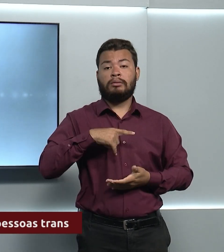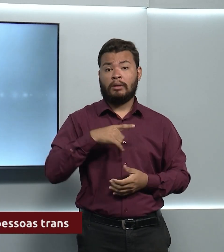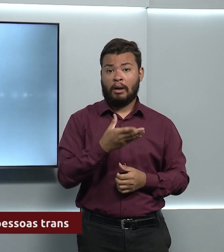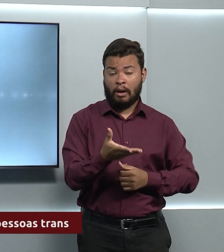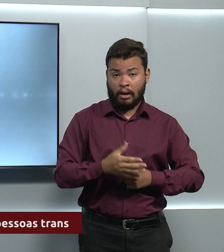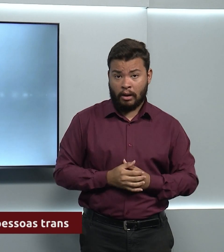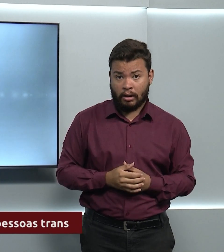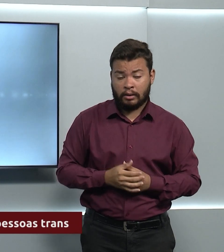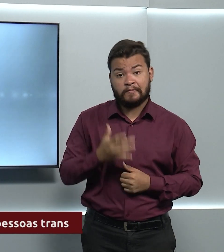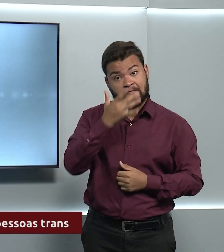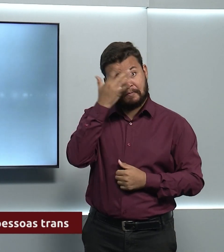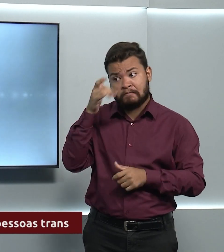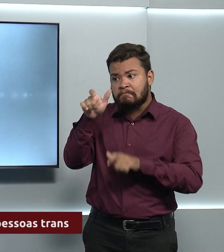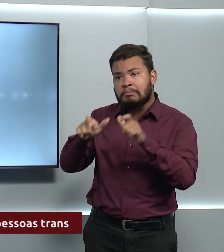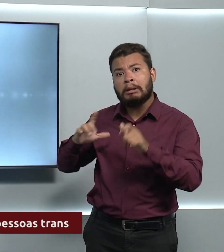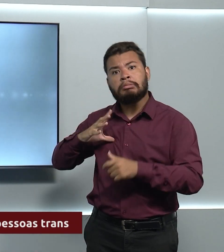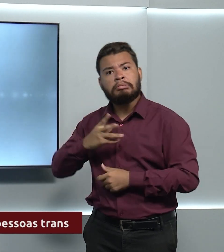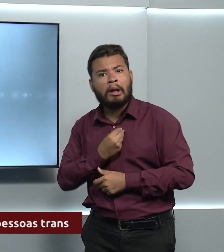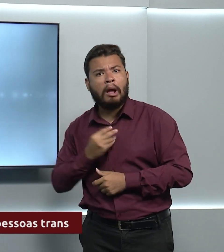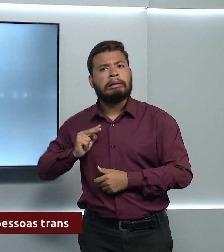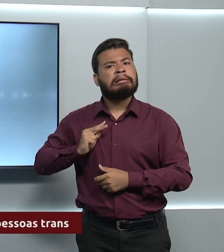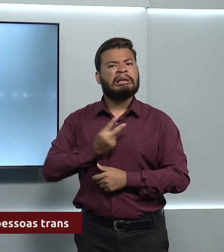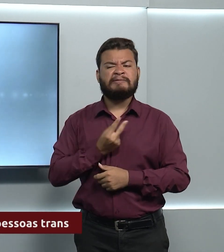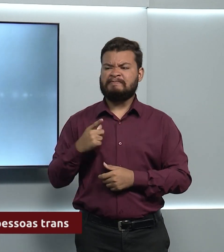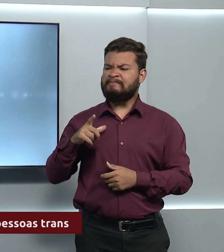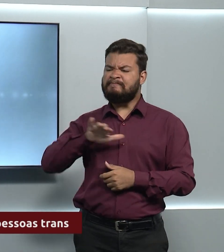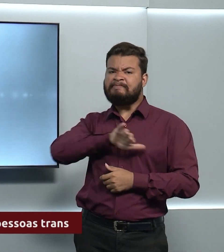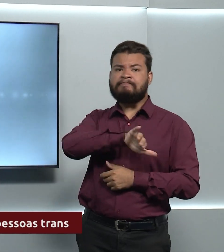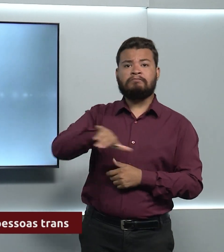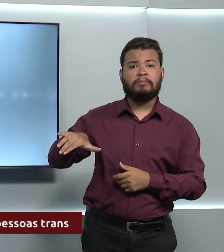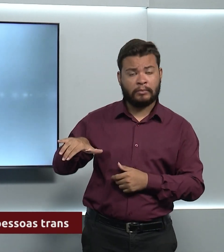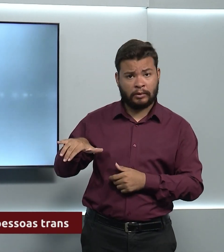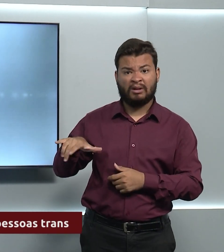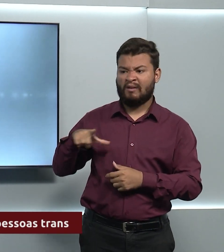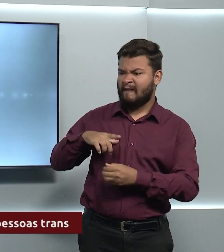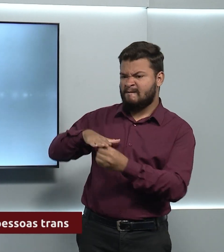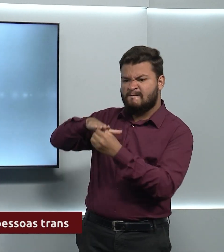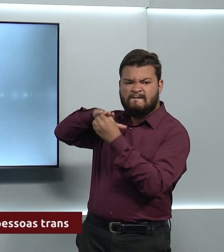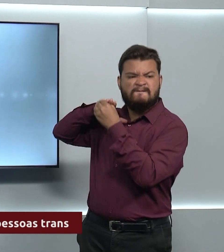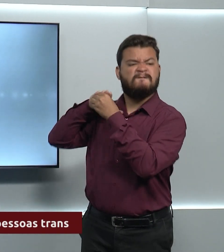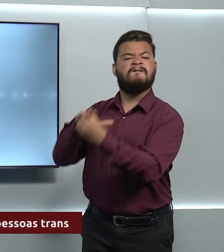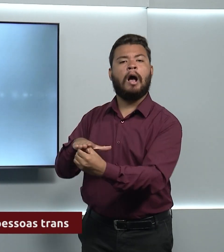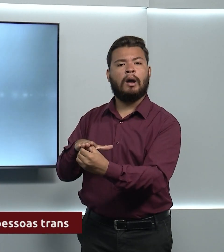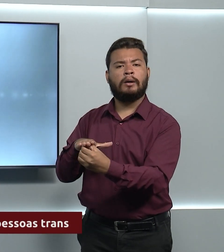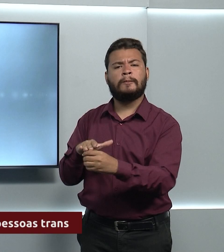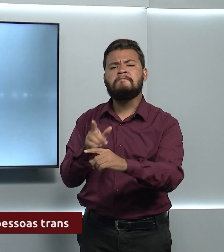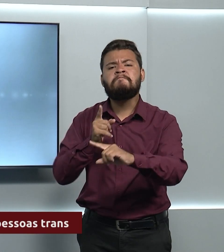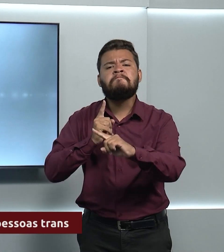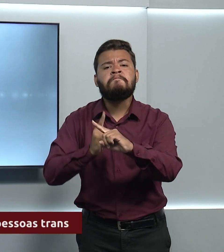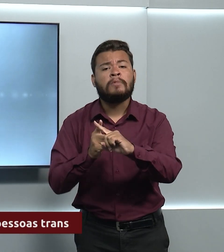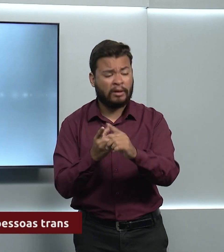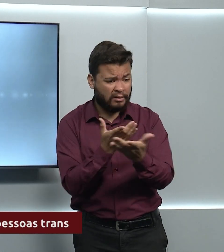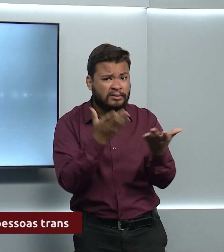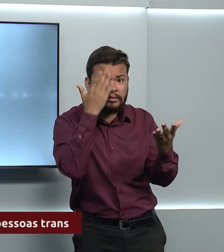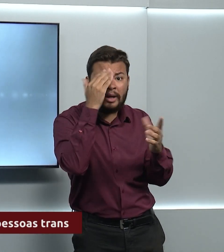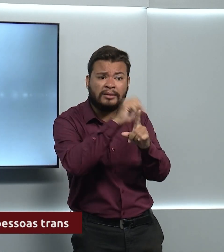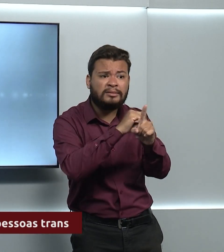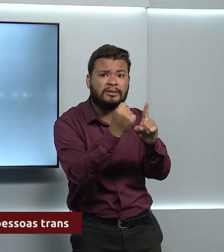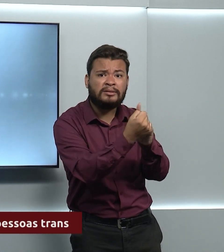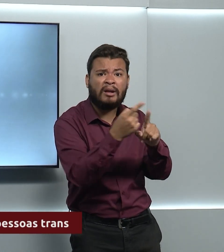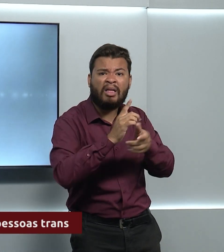são excluídas, muitas vezes violentadas nessa sociedade, porque a sociedade é de base